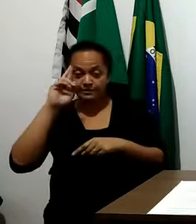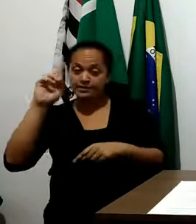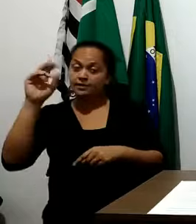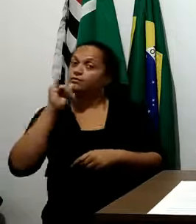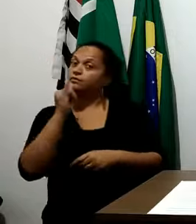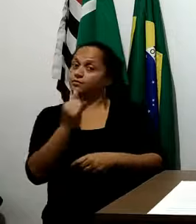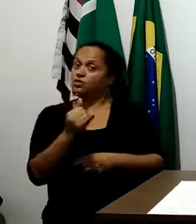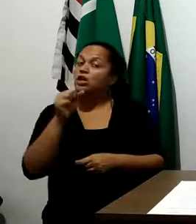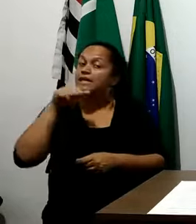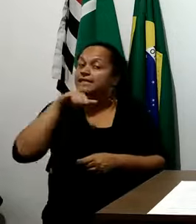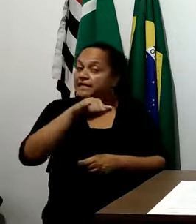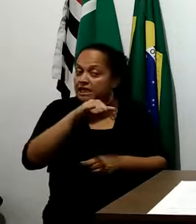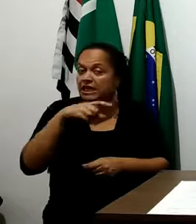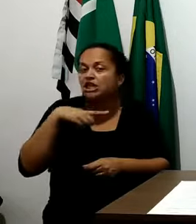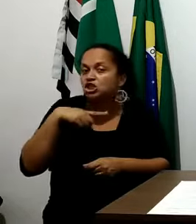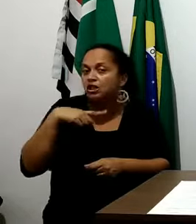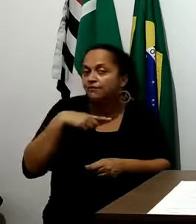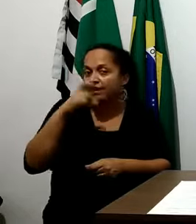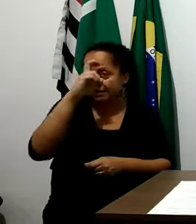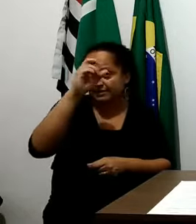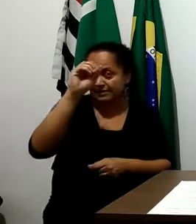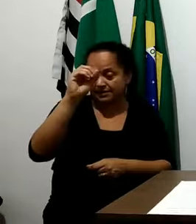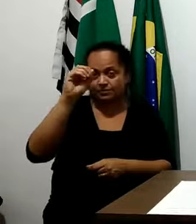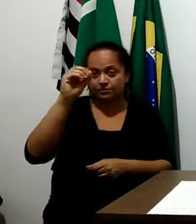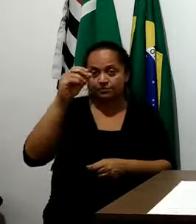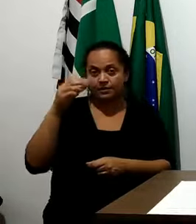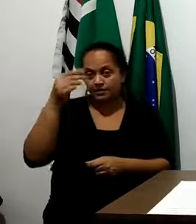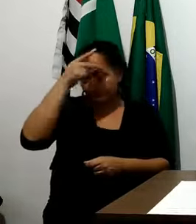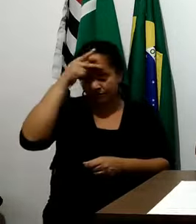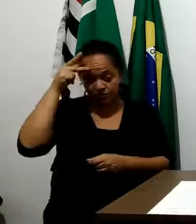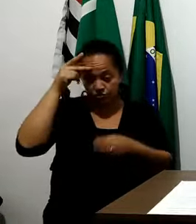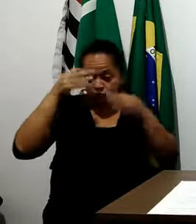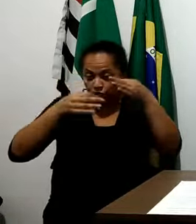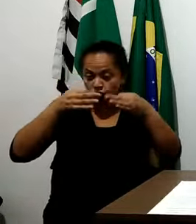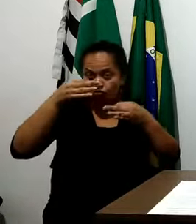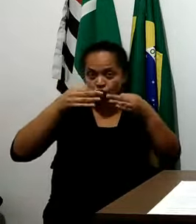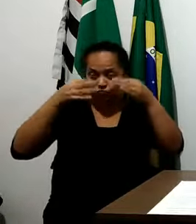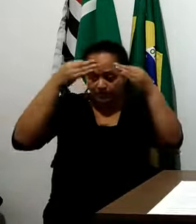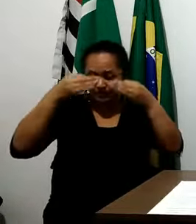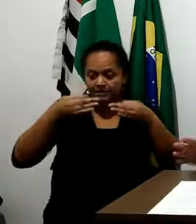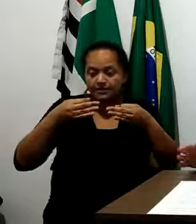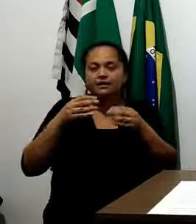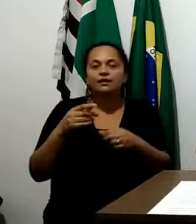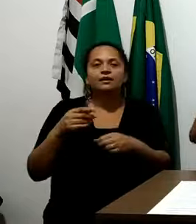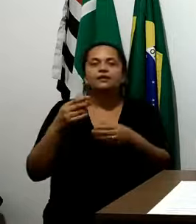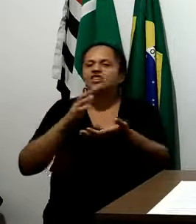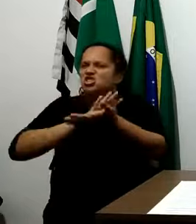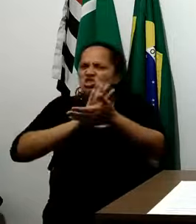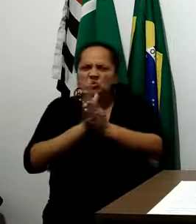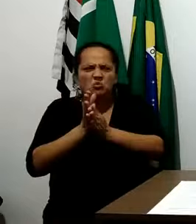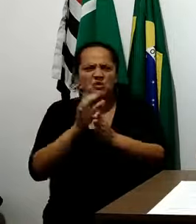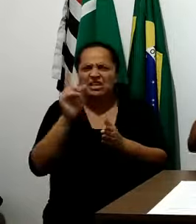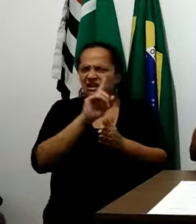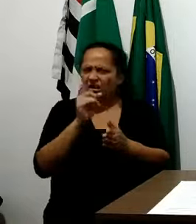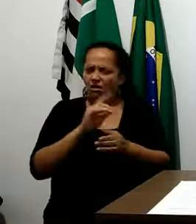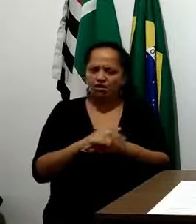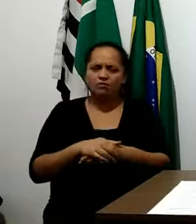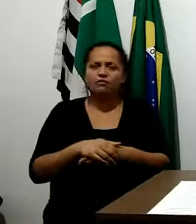justos dentro da cidade, pouparei a cidade a todos por amor deles. Amém? E aí ele vai